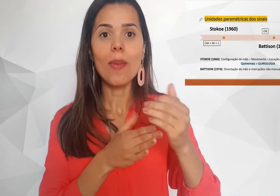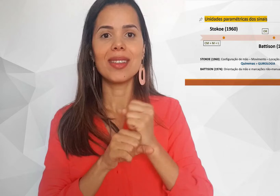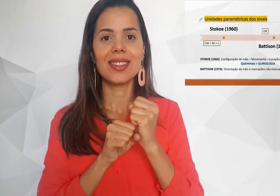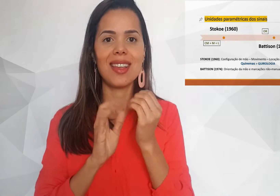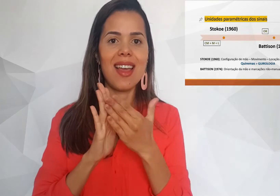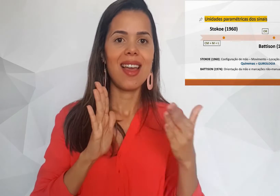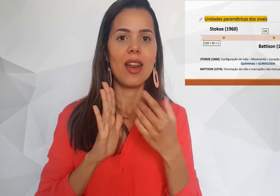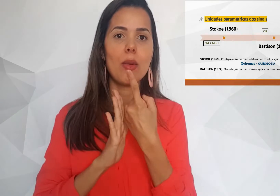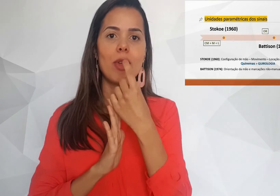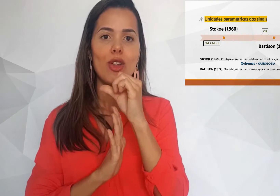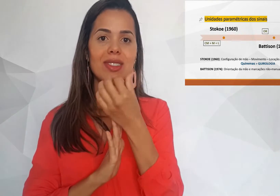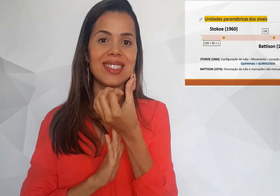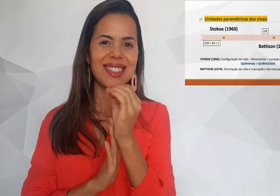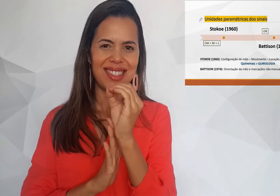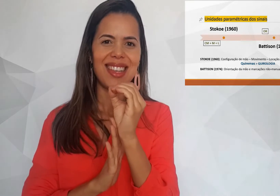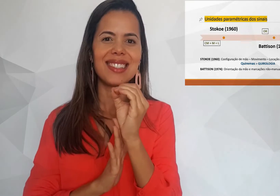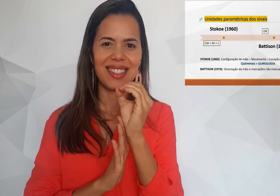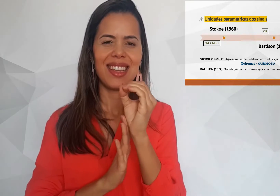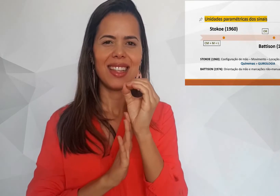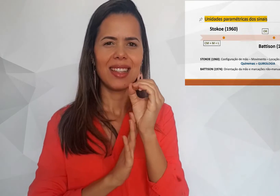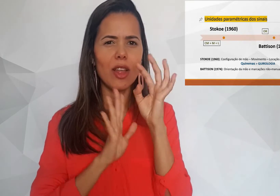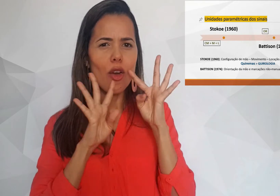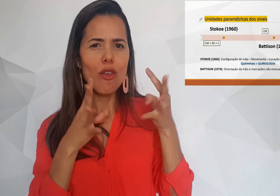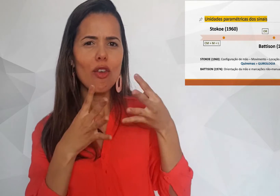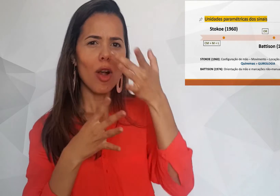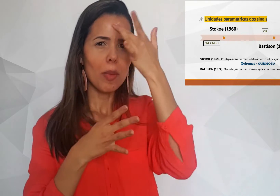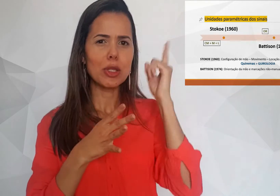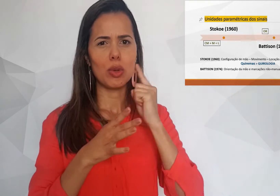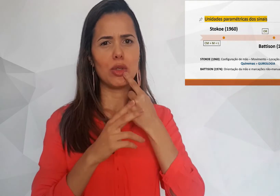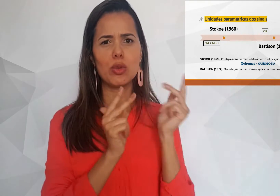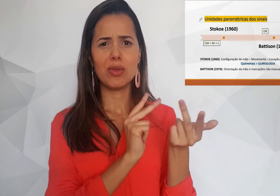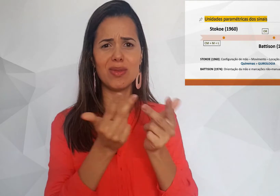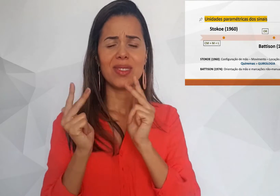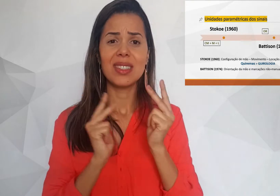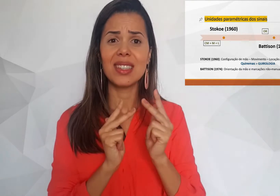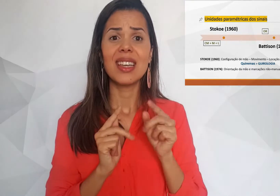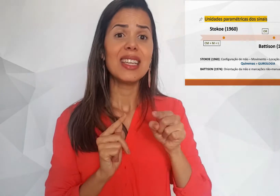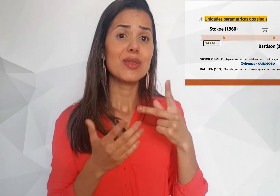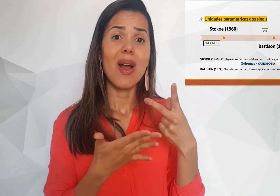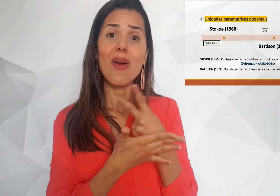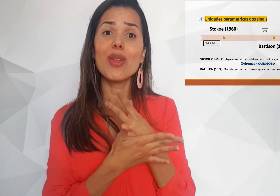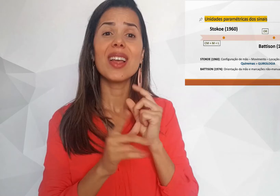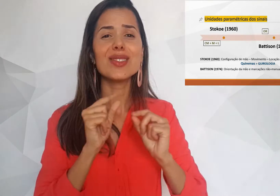modo de comunicação linguística típica de pessoas surdas. E isso